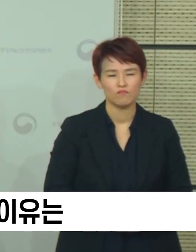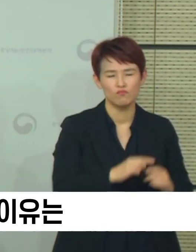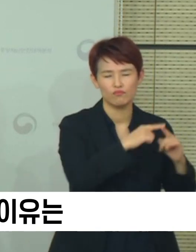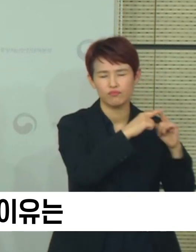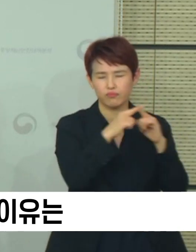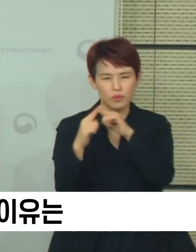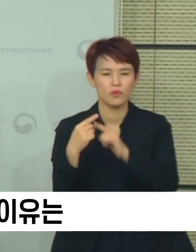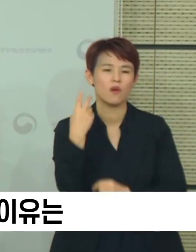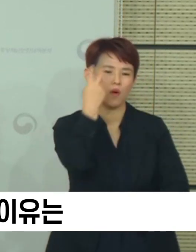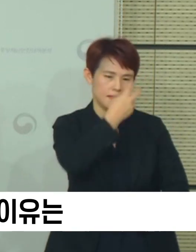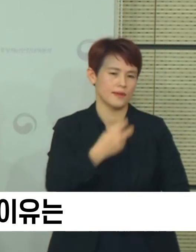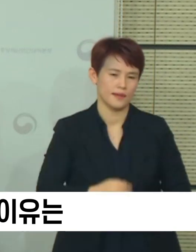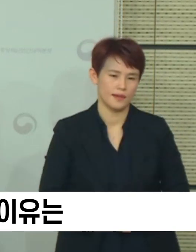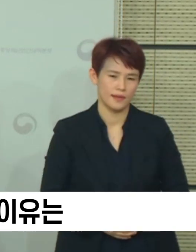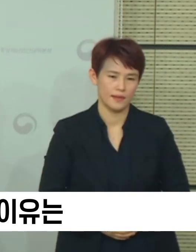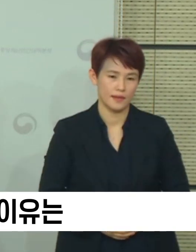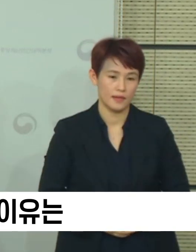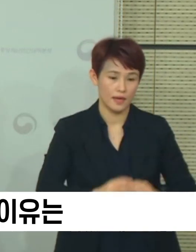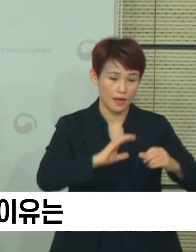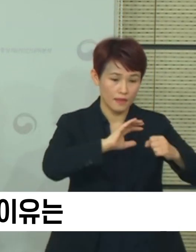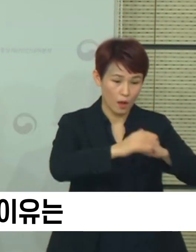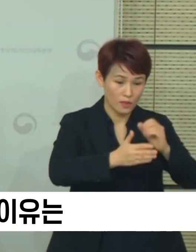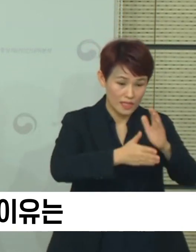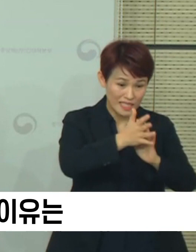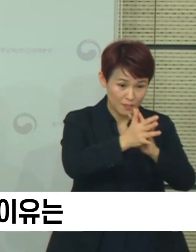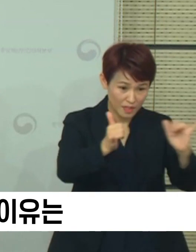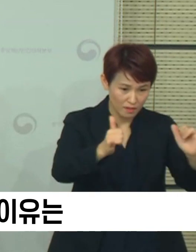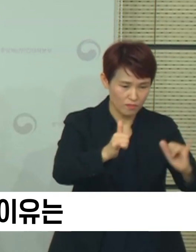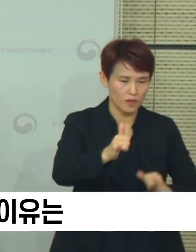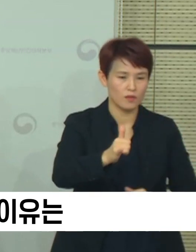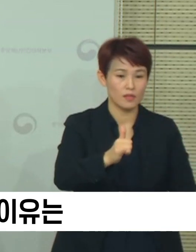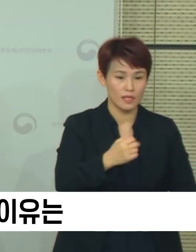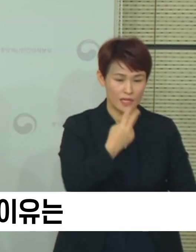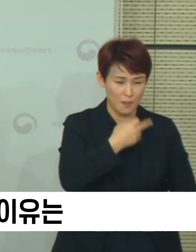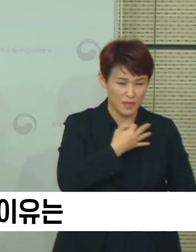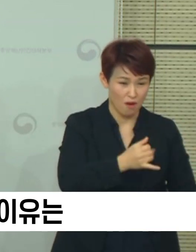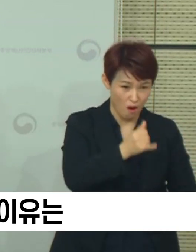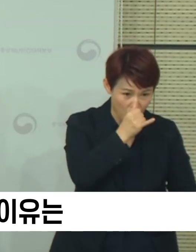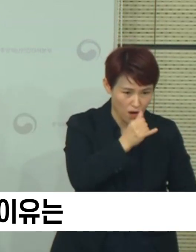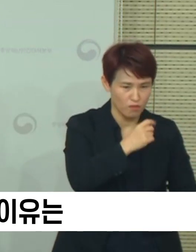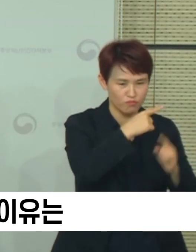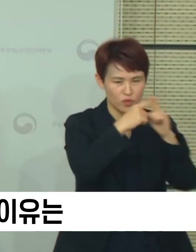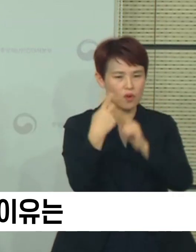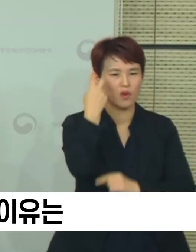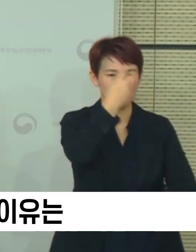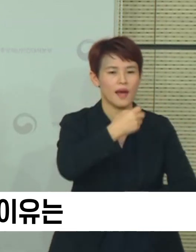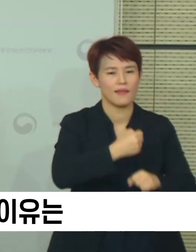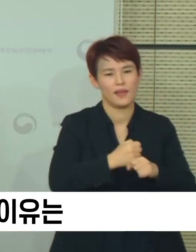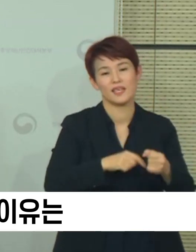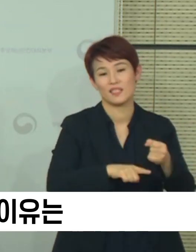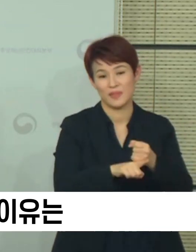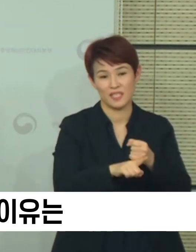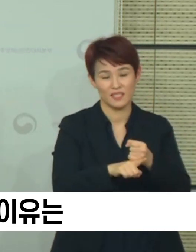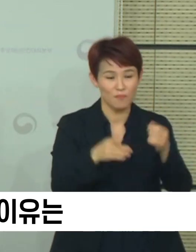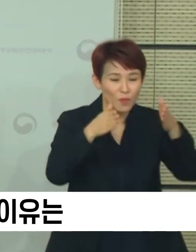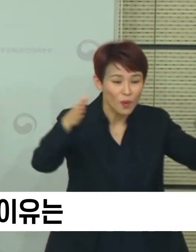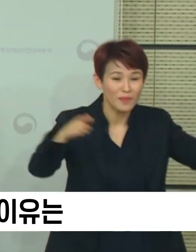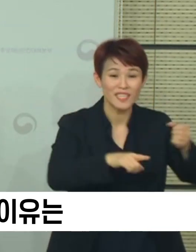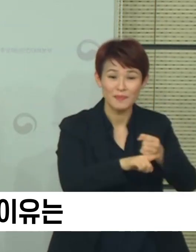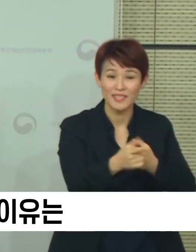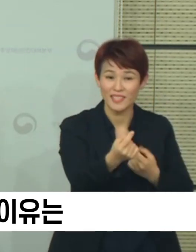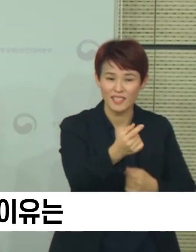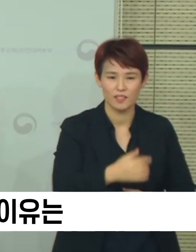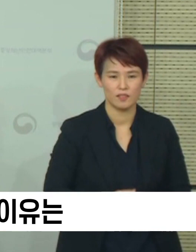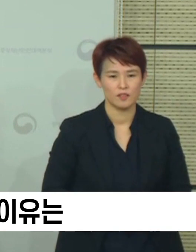무조건 대구 시민에 대해서는 훨씬 폭넓게 저희가 확진 검사를 하겠다라는 뜻입니다. 그래서 그러한 지침을